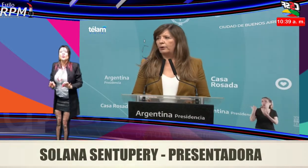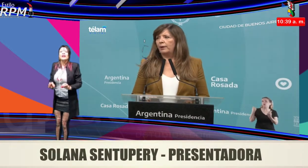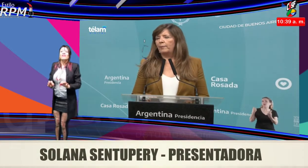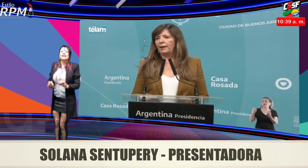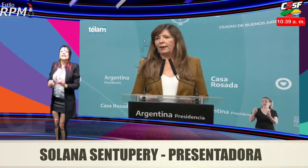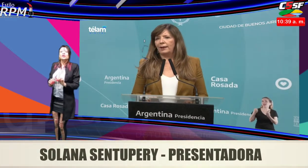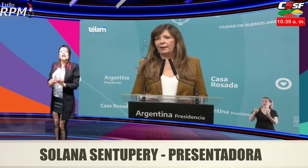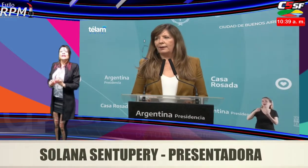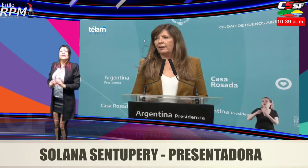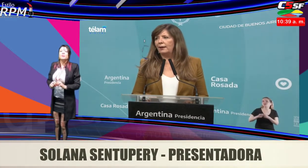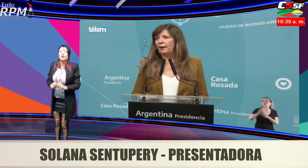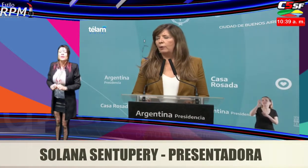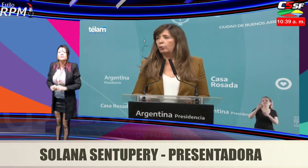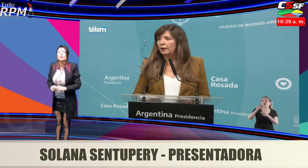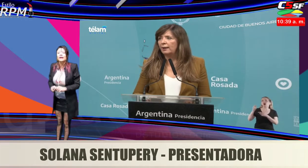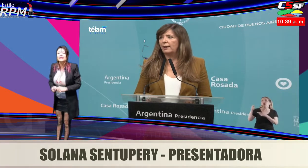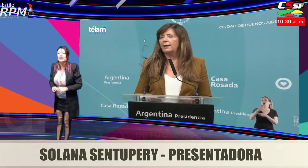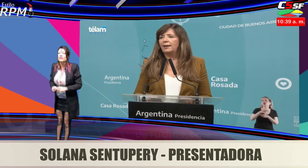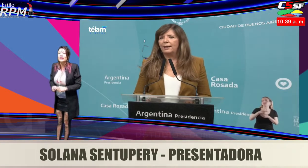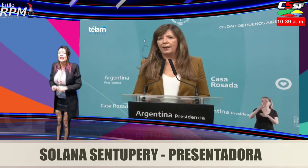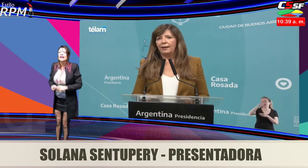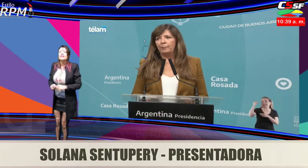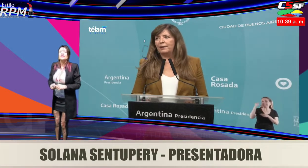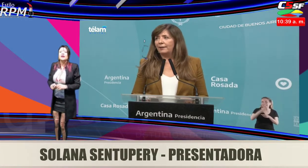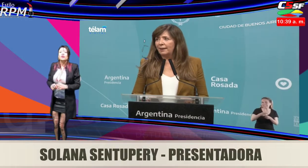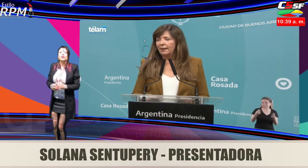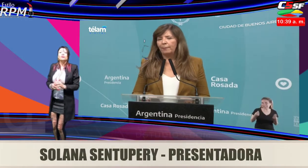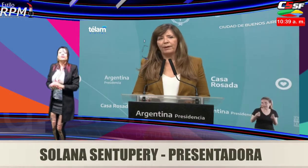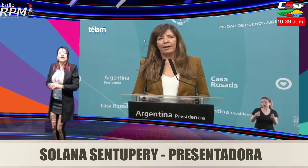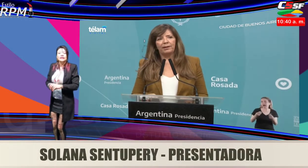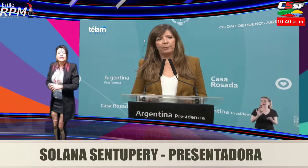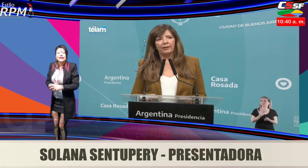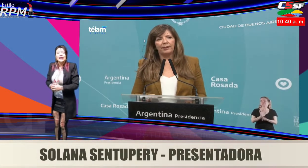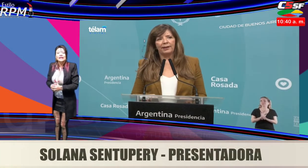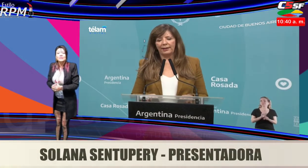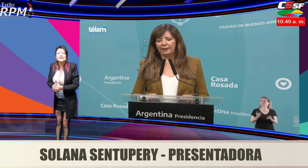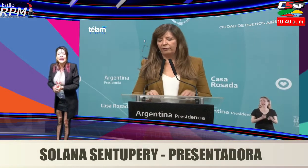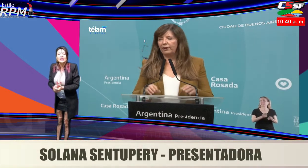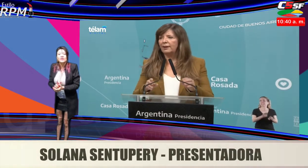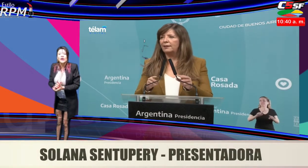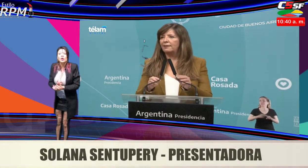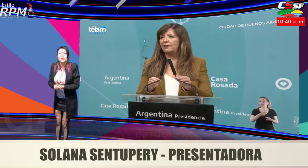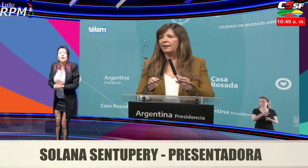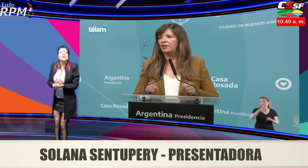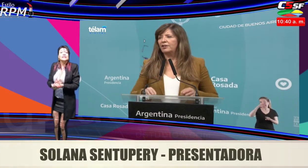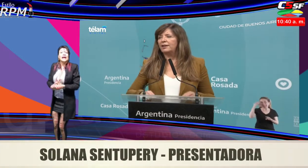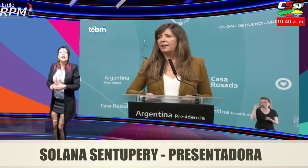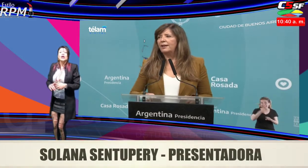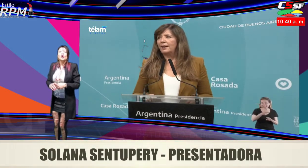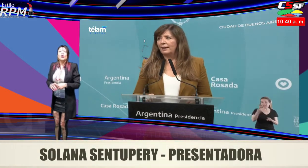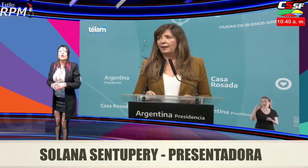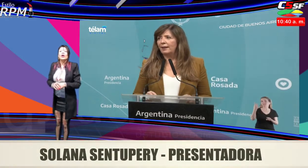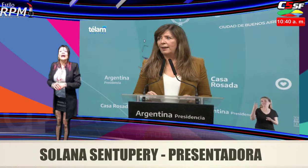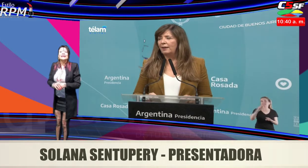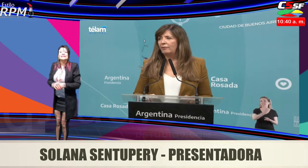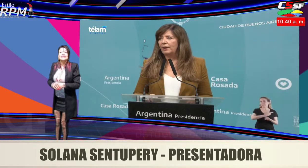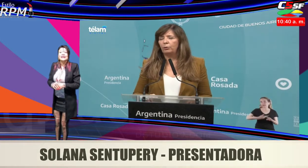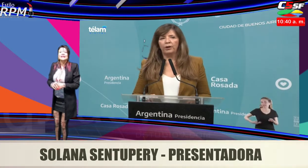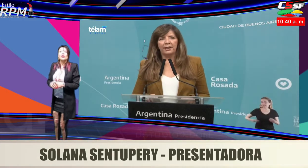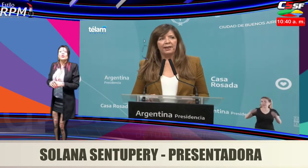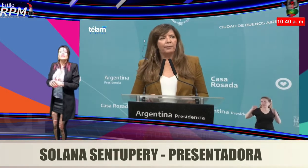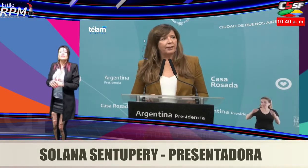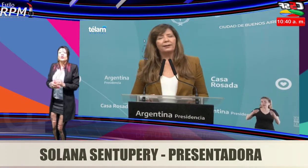una falta total de pruebas por parte del fiscal Diego Luciani. Además, ha calificado al Poder Judicial como casta